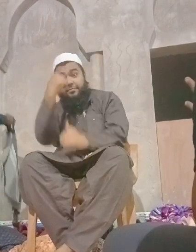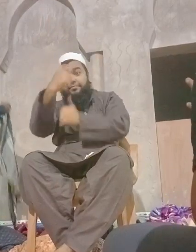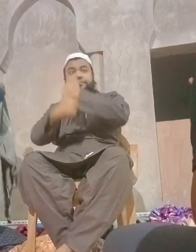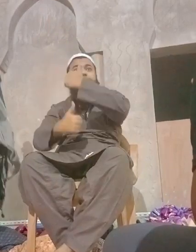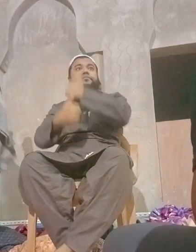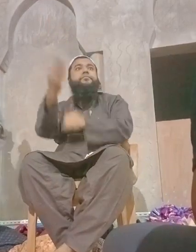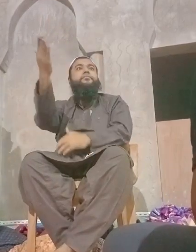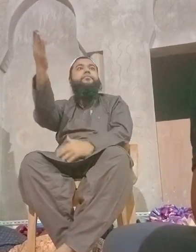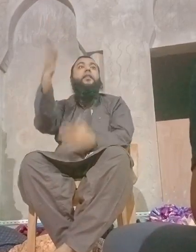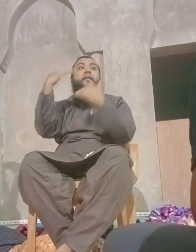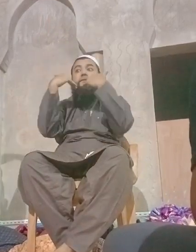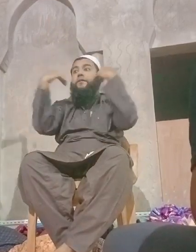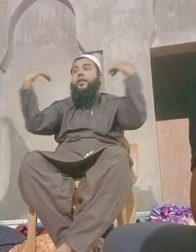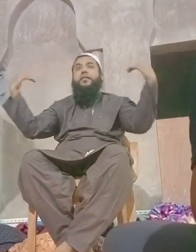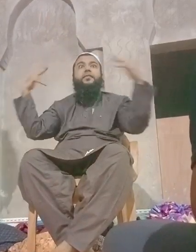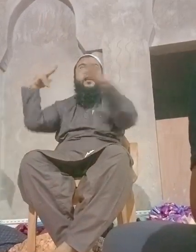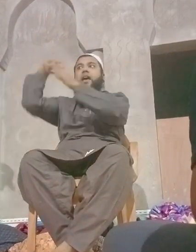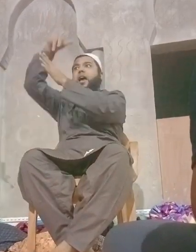যে ফেরেশতারা এসেছে। আর একদিন ছিল